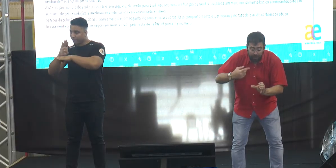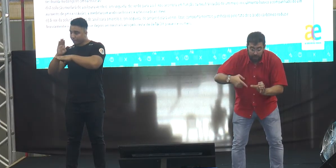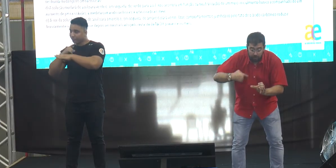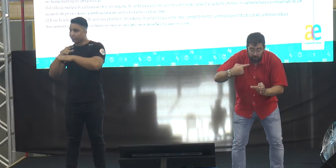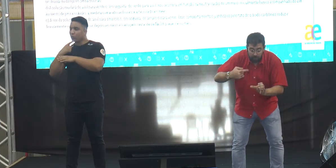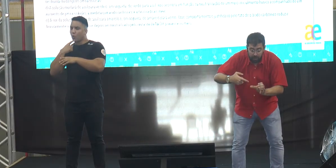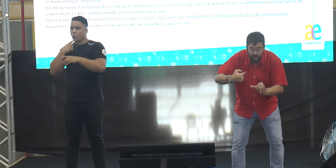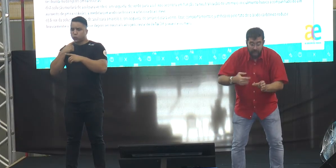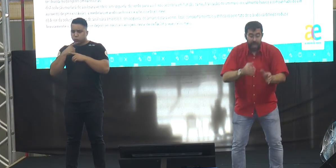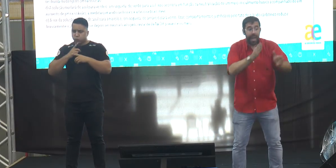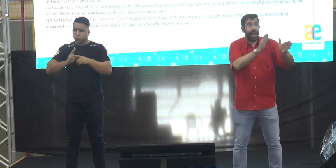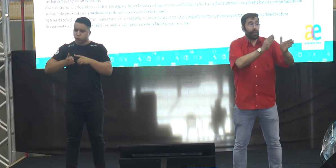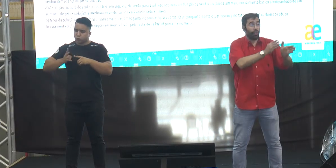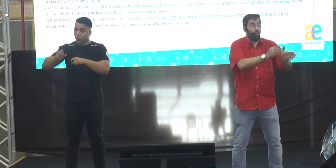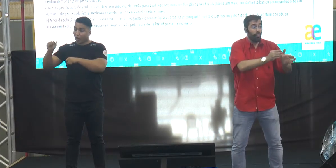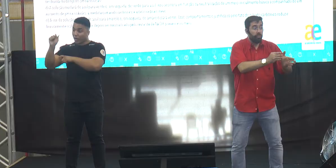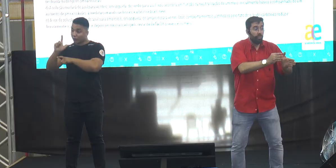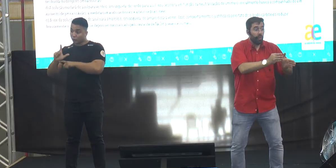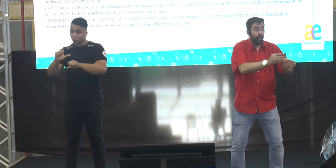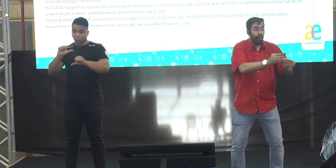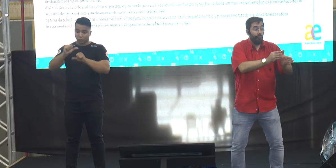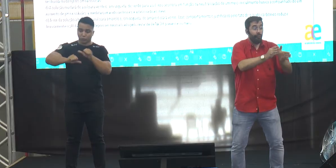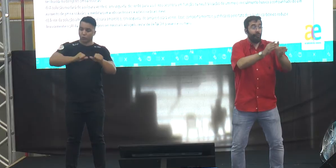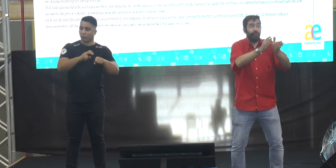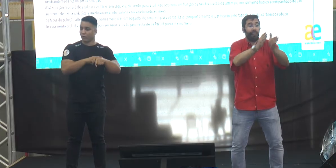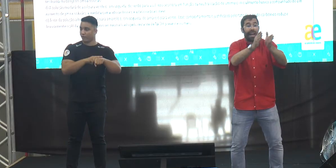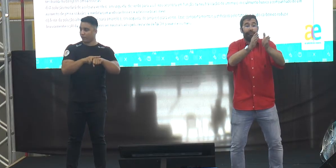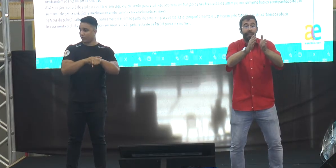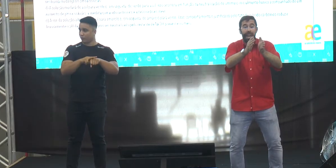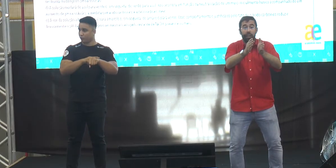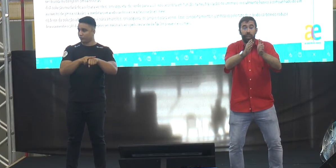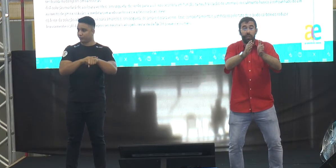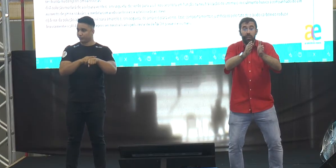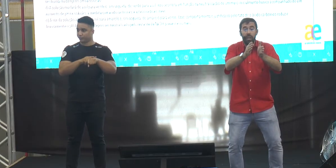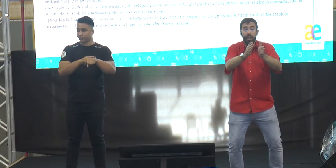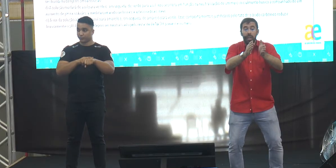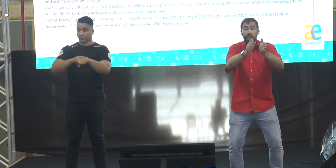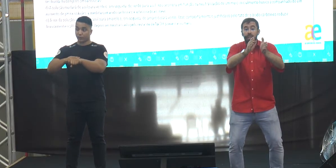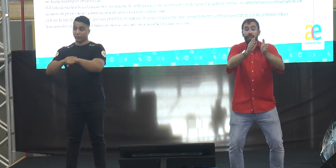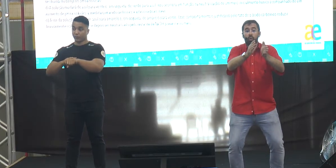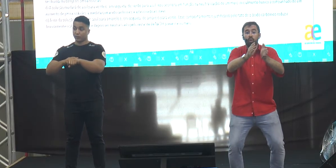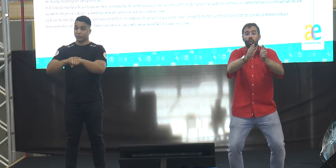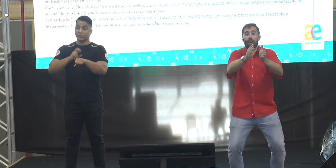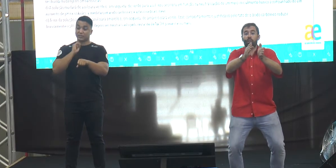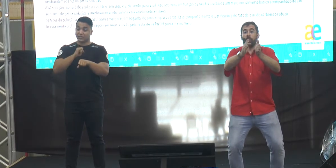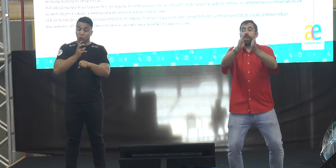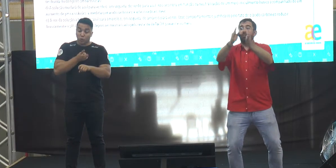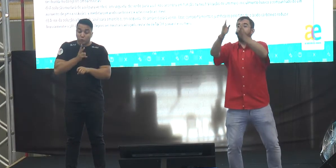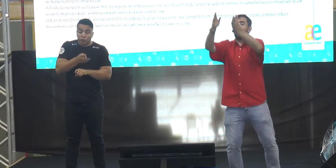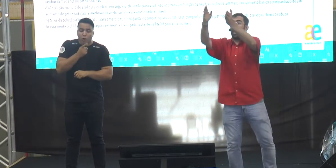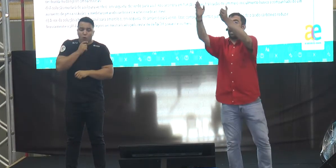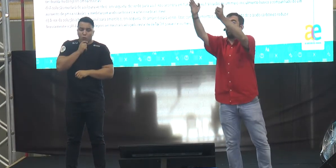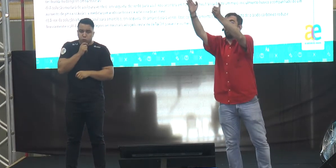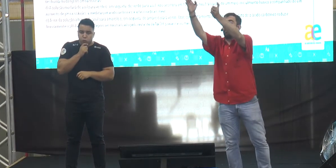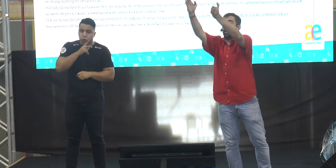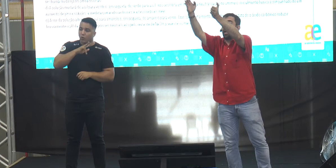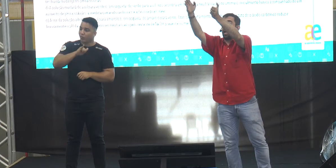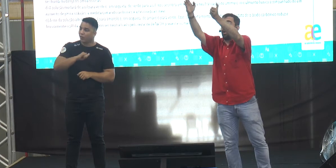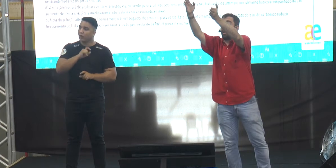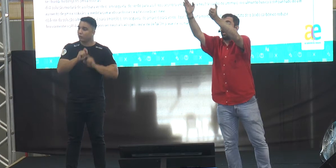continuar soprando. Era azul, vai ficar verde, e se eu continuar soprando vai